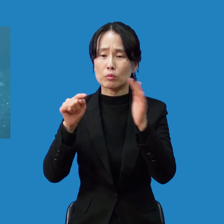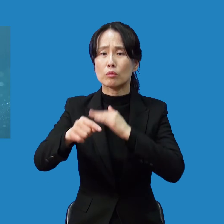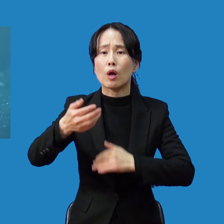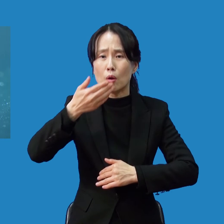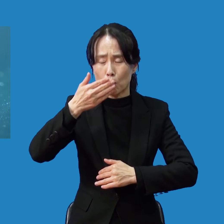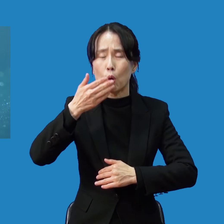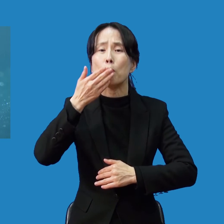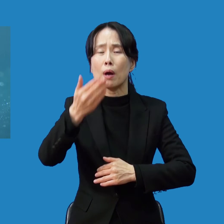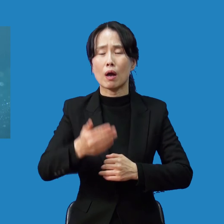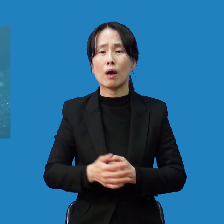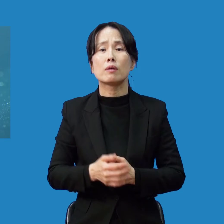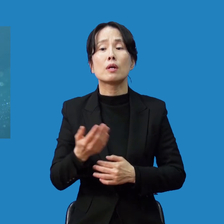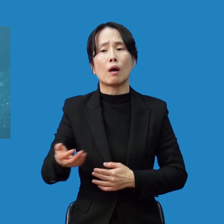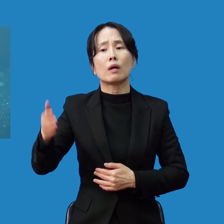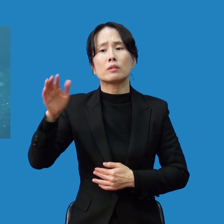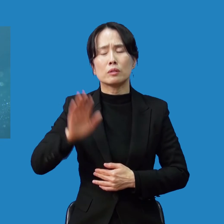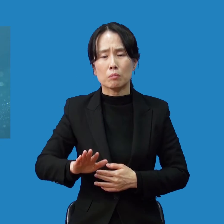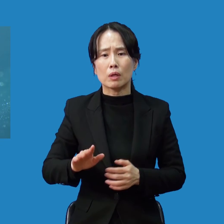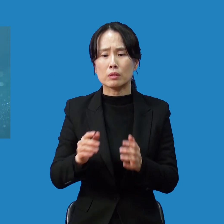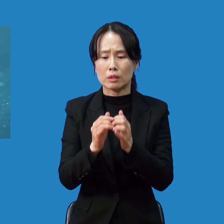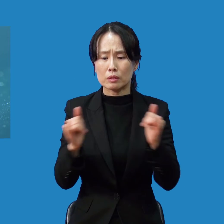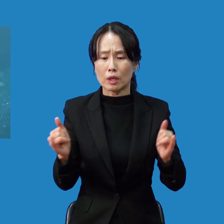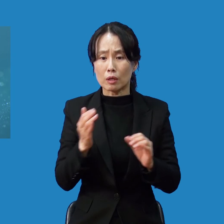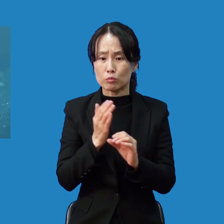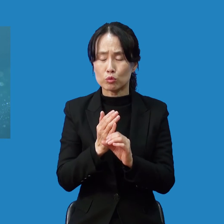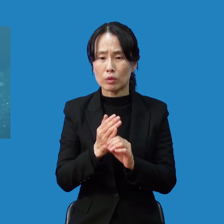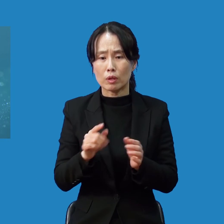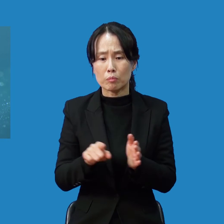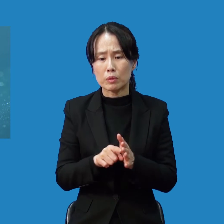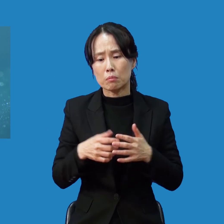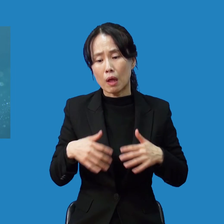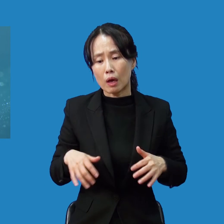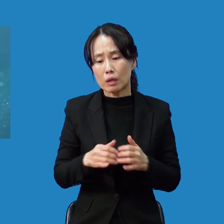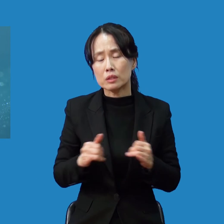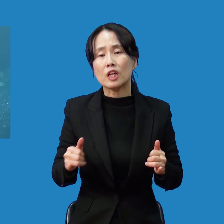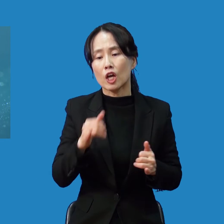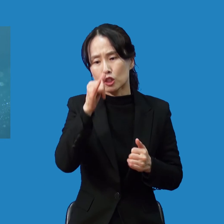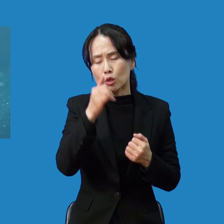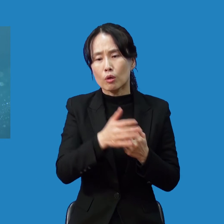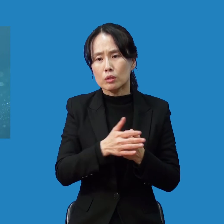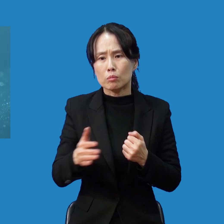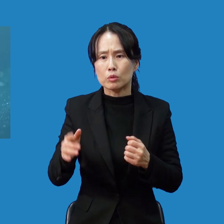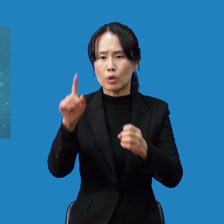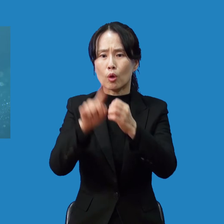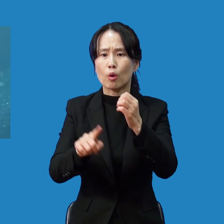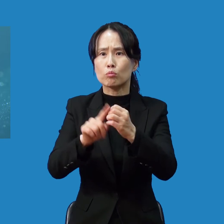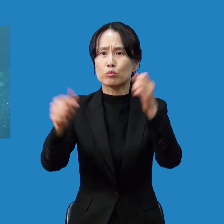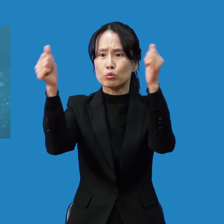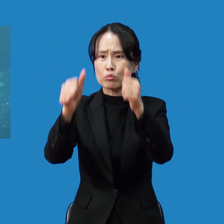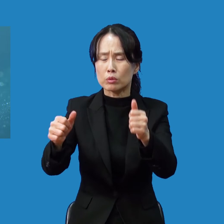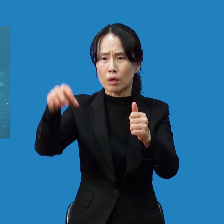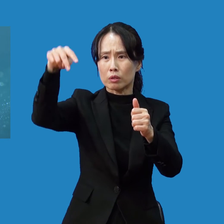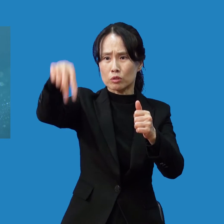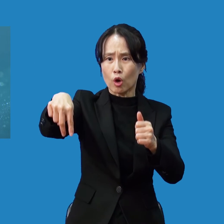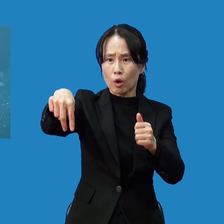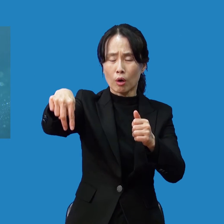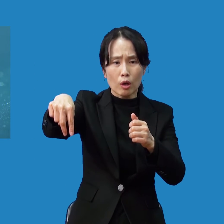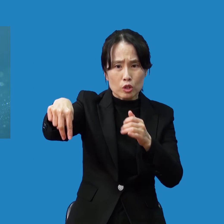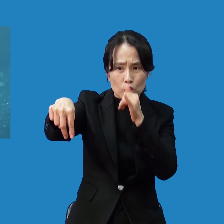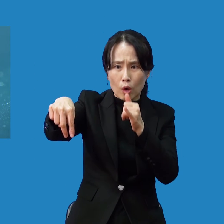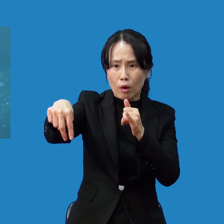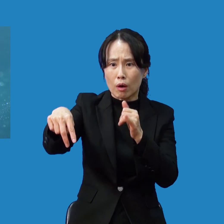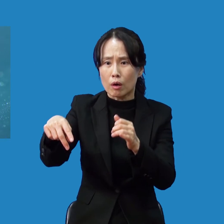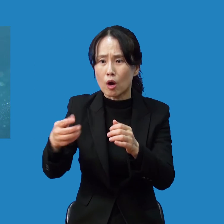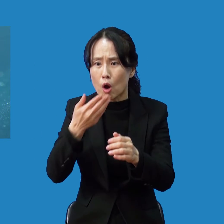일행 중에 초신자가 있어서 그런 불상이 딱 서 있는 그런 식당 앞에 들어가는 것을 주저스럽게